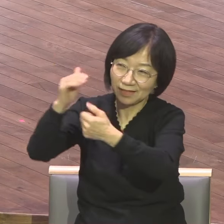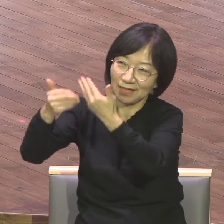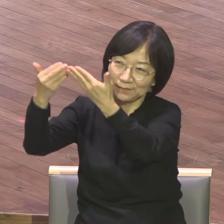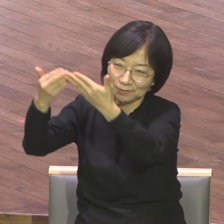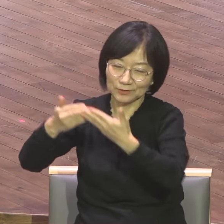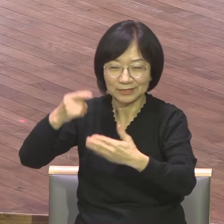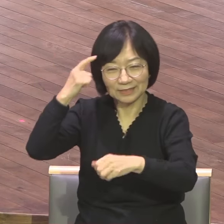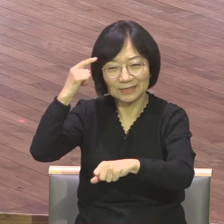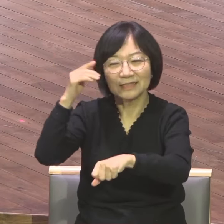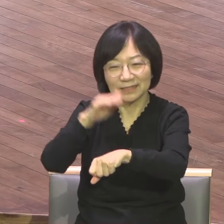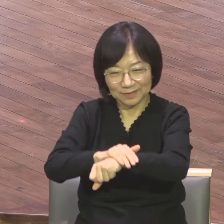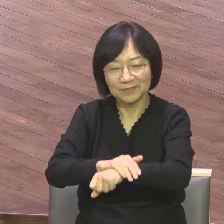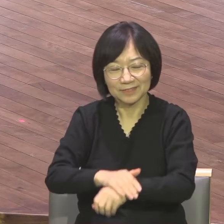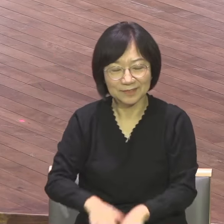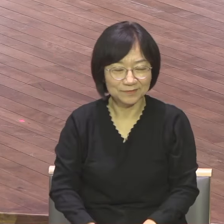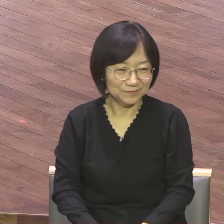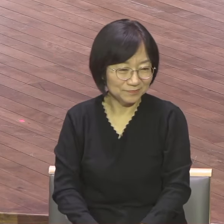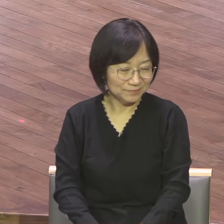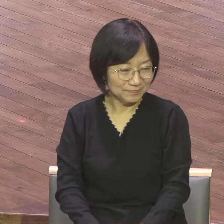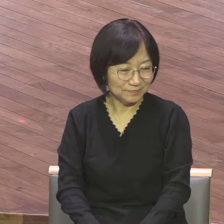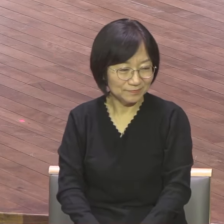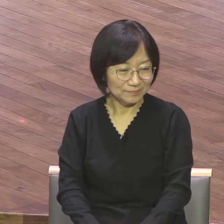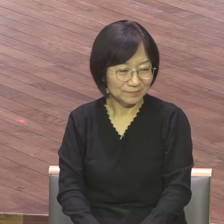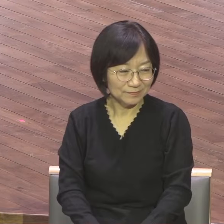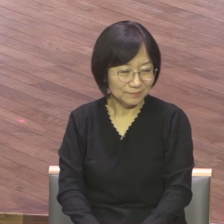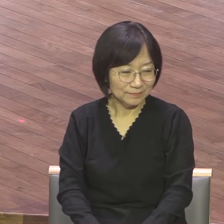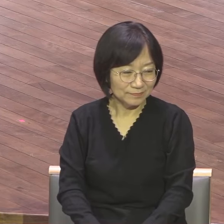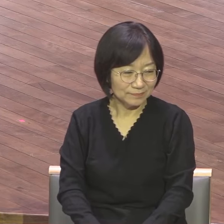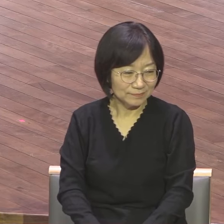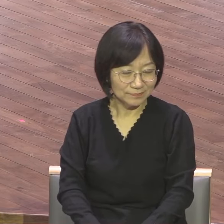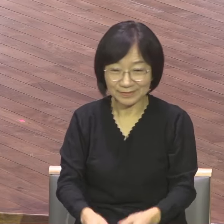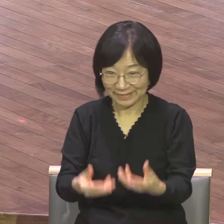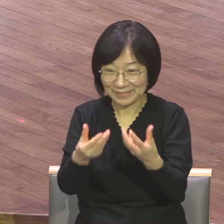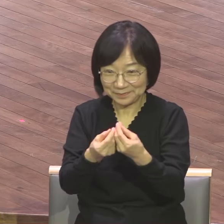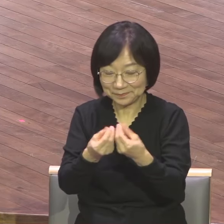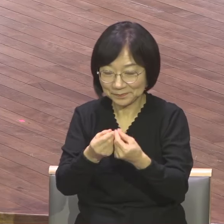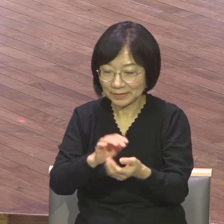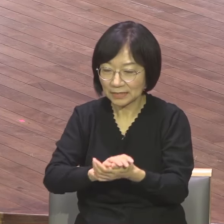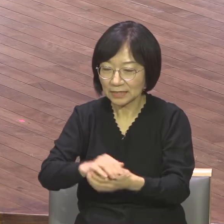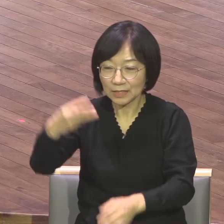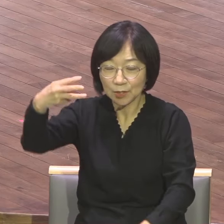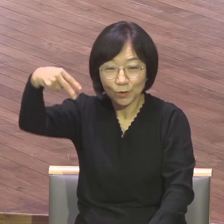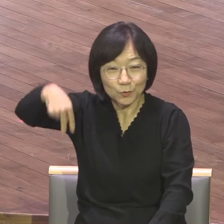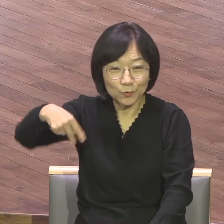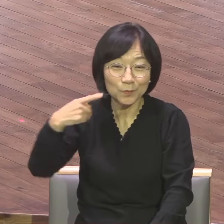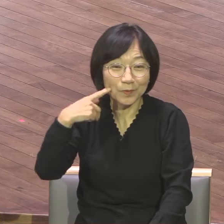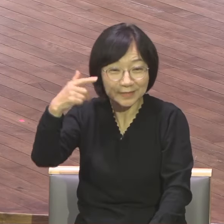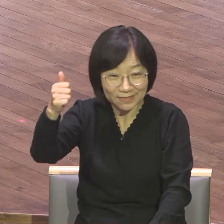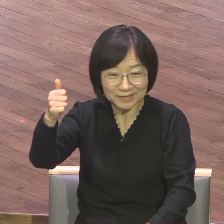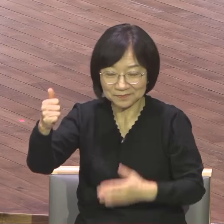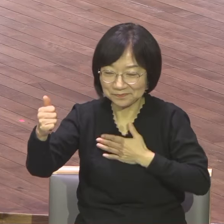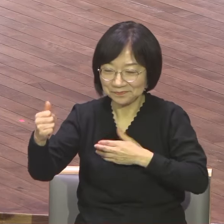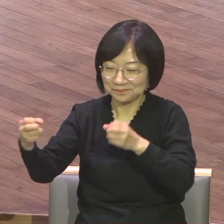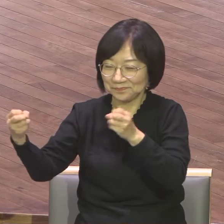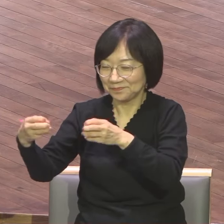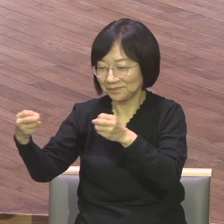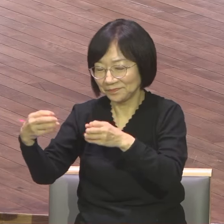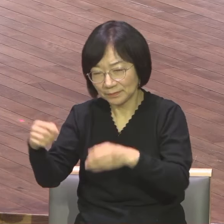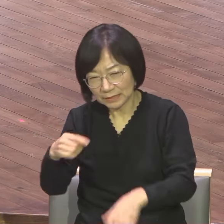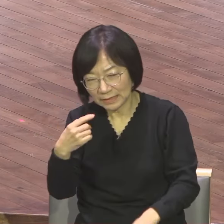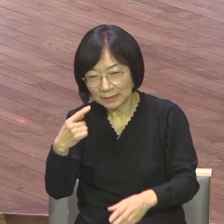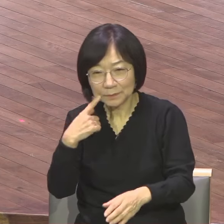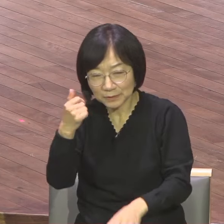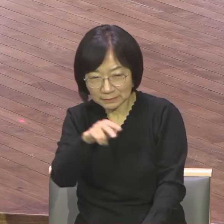사람을 판단하면 안 되겠지만은요. 그 우리 저 유목사님 앉아서 목사들끼리 보고 이렇게 뭐 말하는 거 행동하는 거 보면